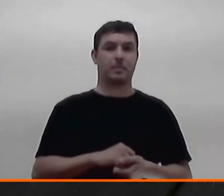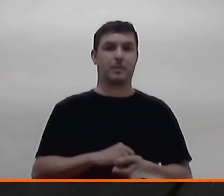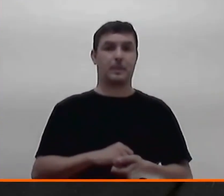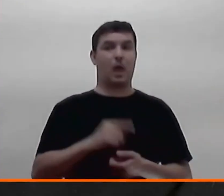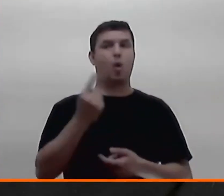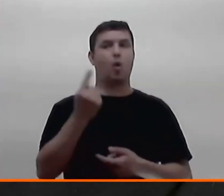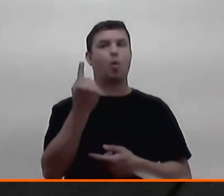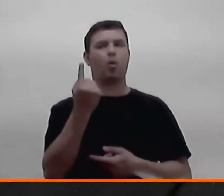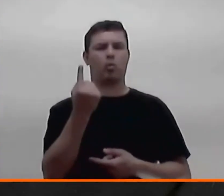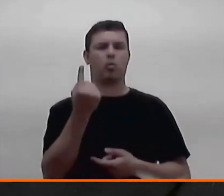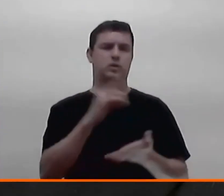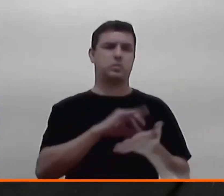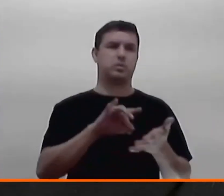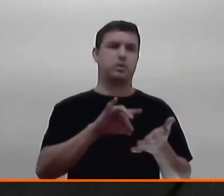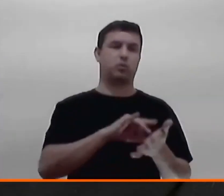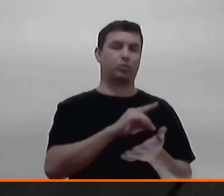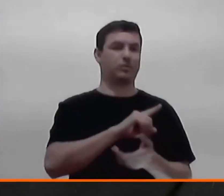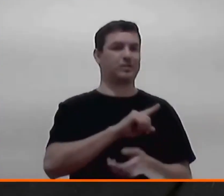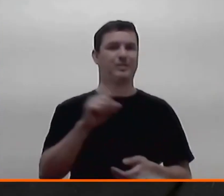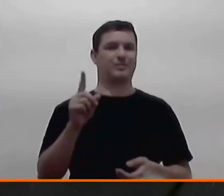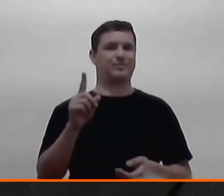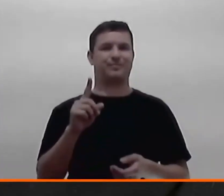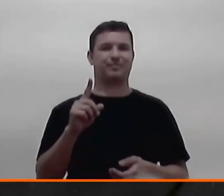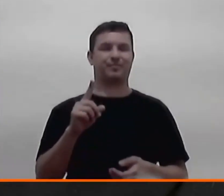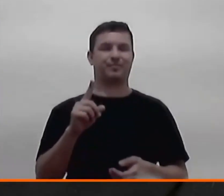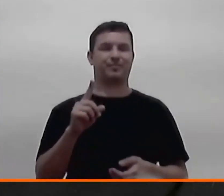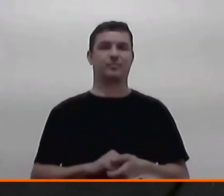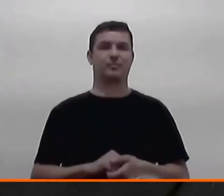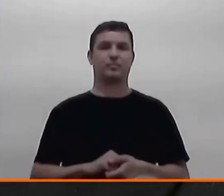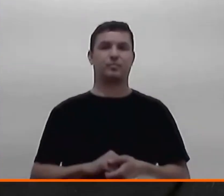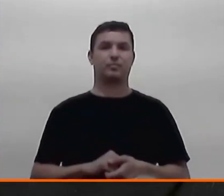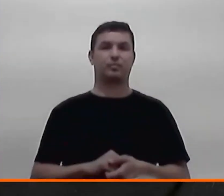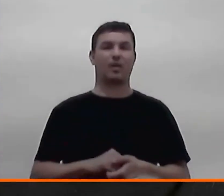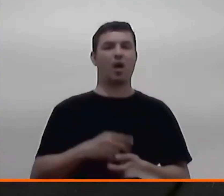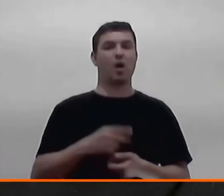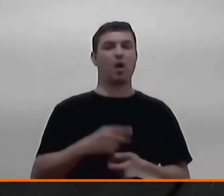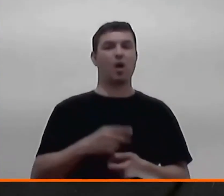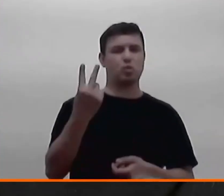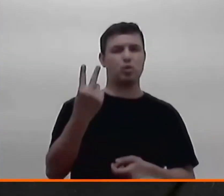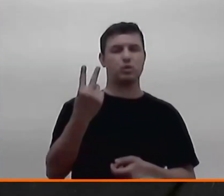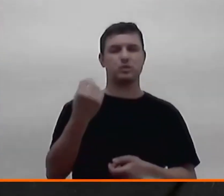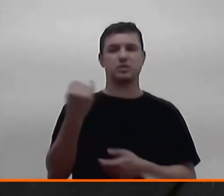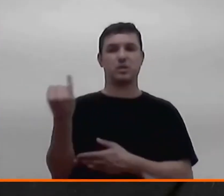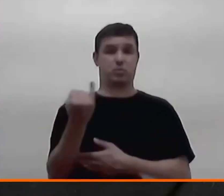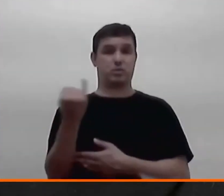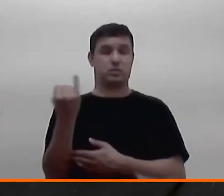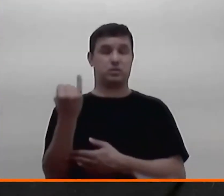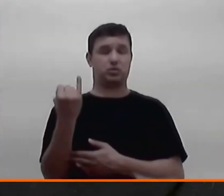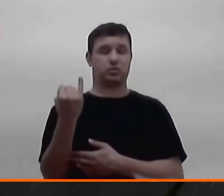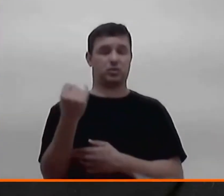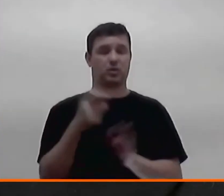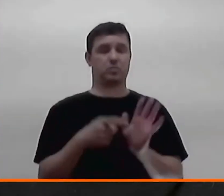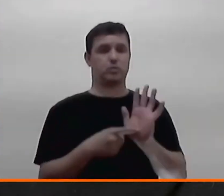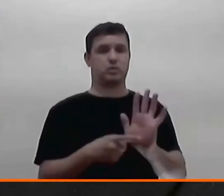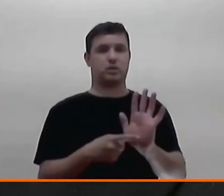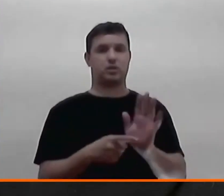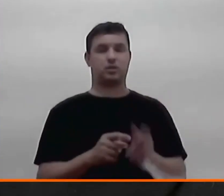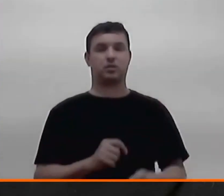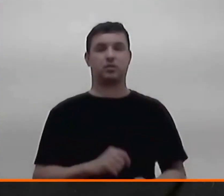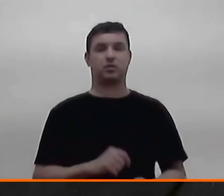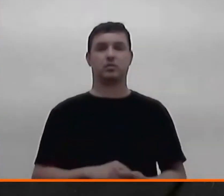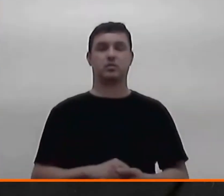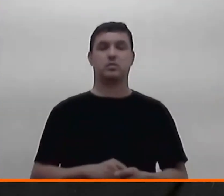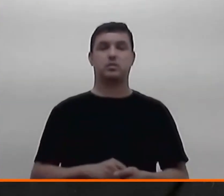vários inimigos, mas eu aqui identifico apenas dois. Pode ter outros, né? Inimigos. Mas